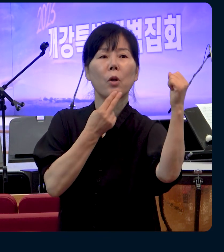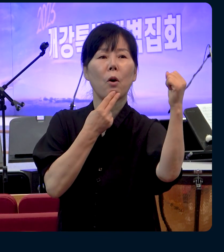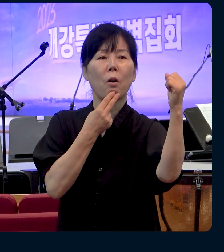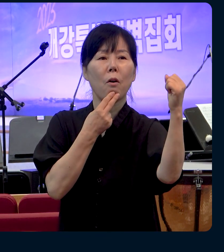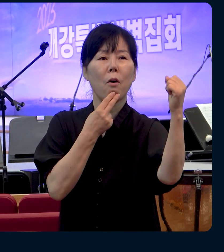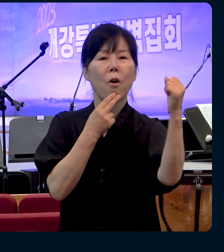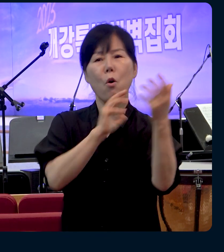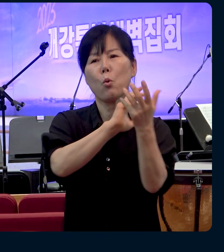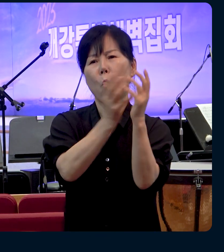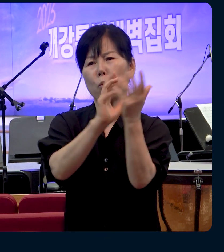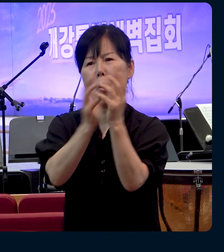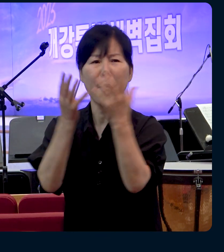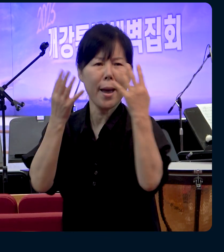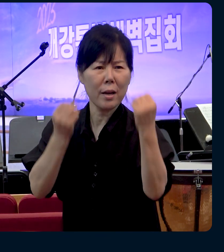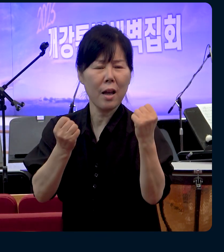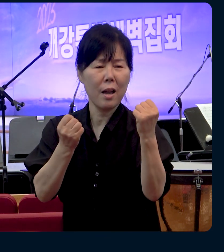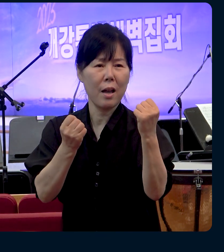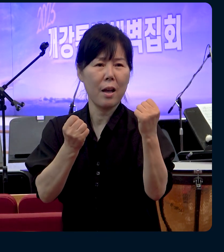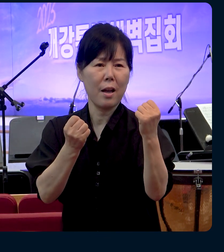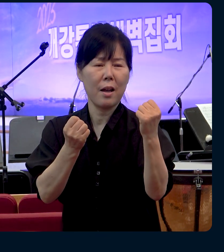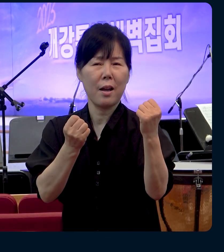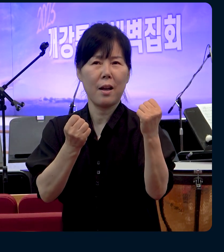많다.